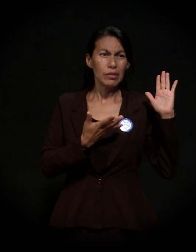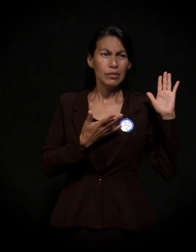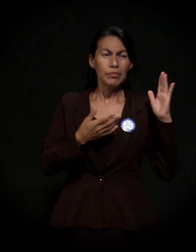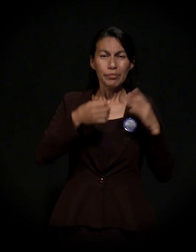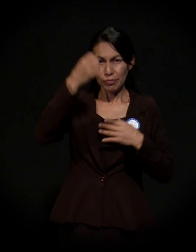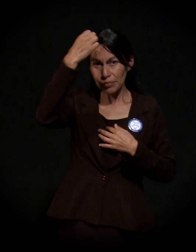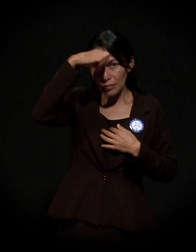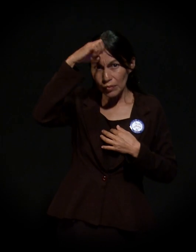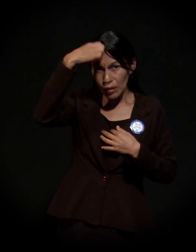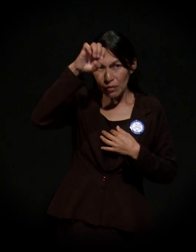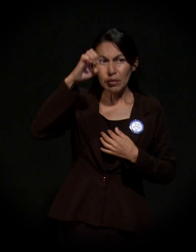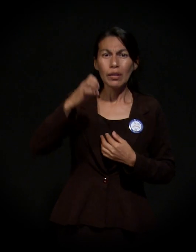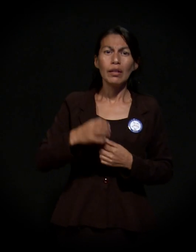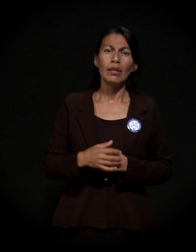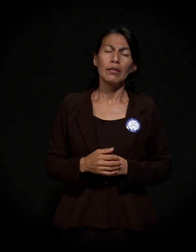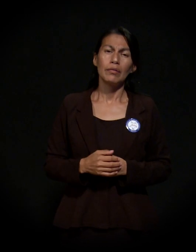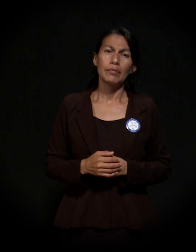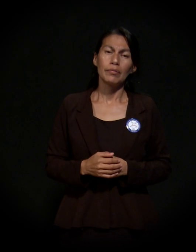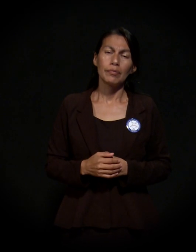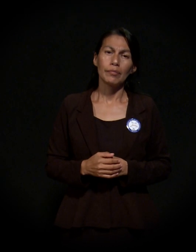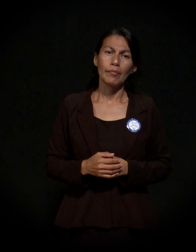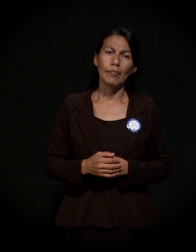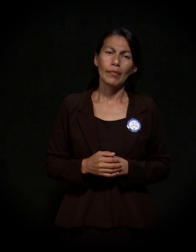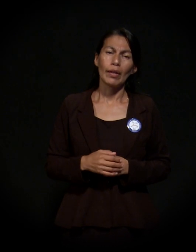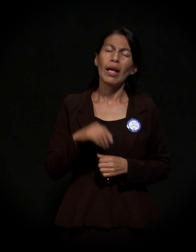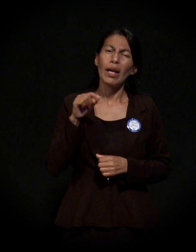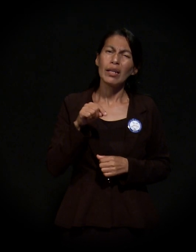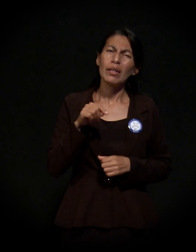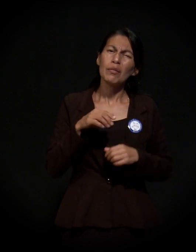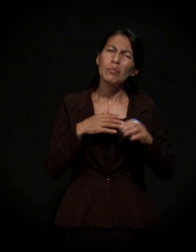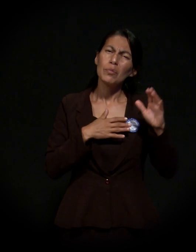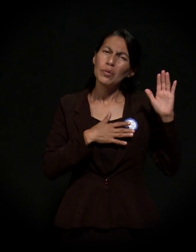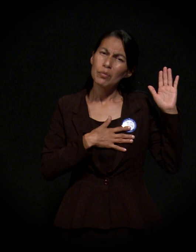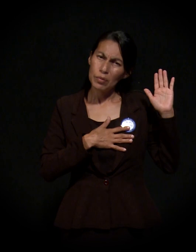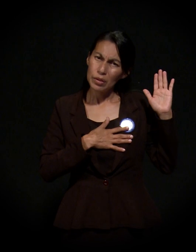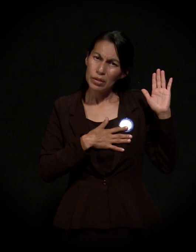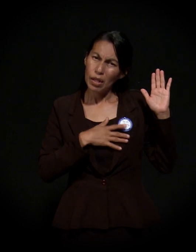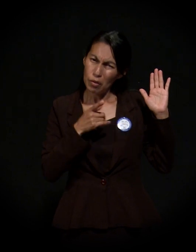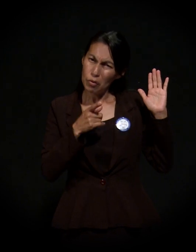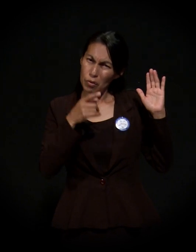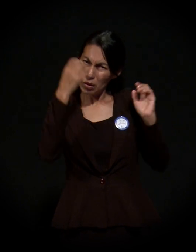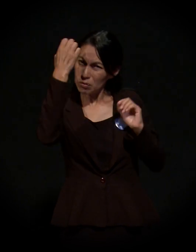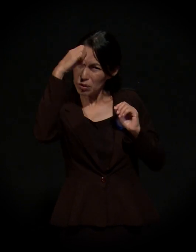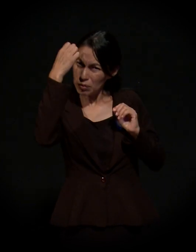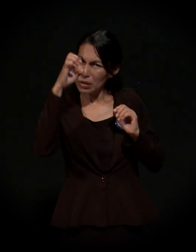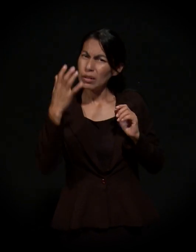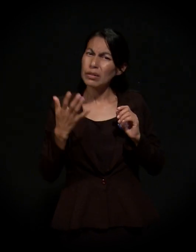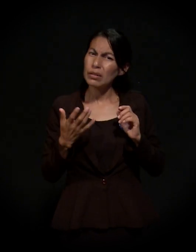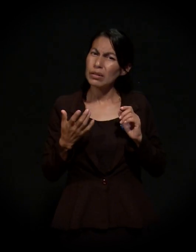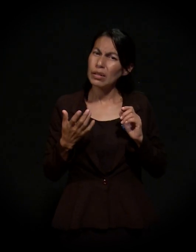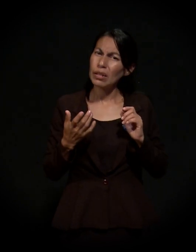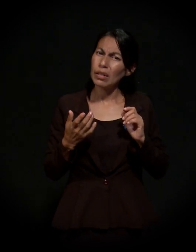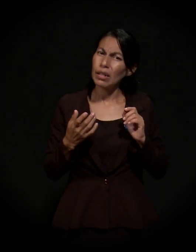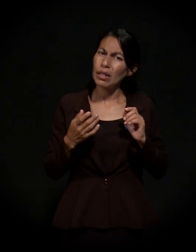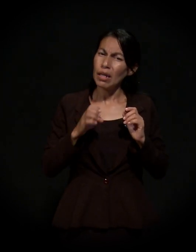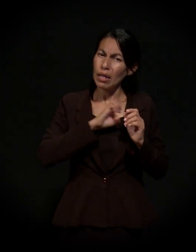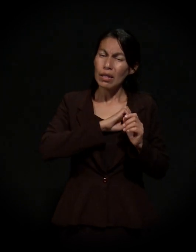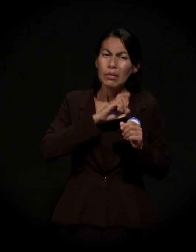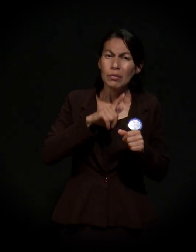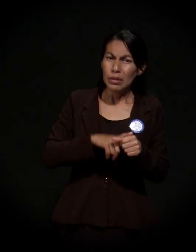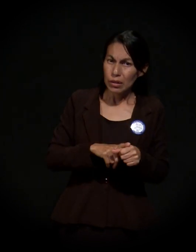experimentar. Aurora, aquí esta promesa, tú la experimentaste de una manera